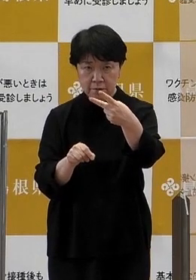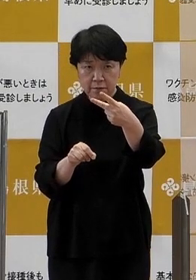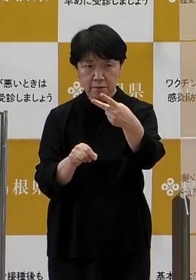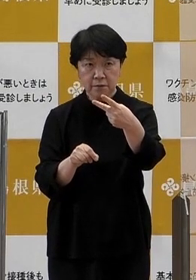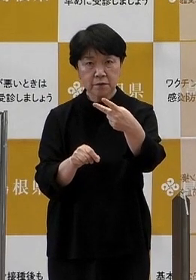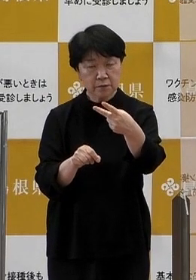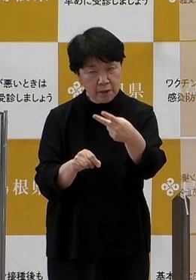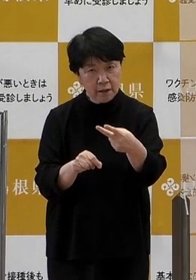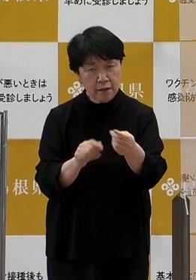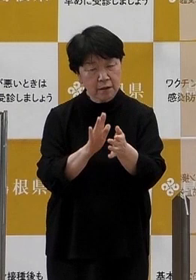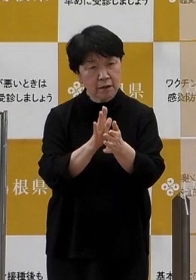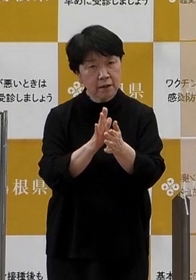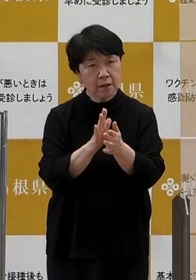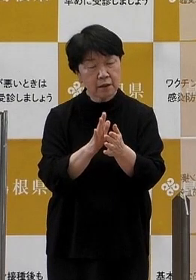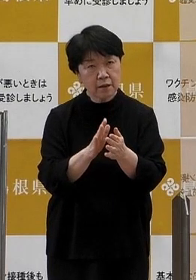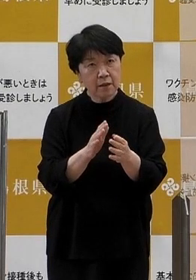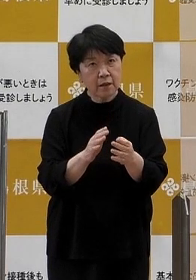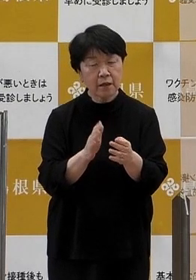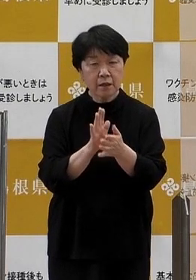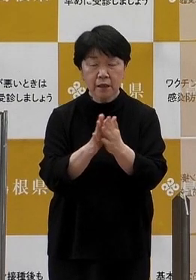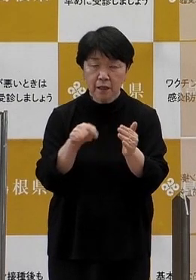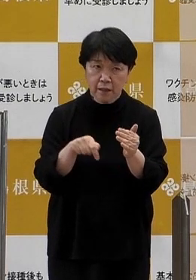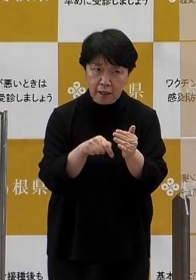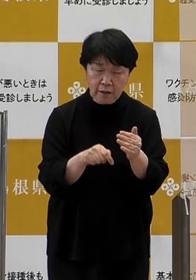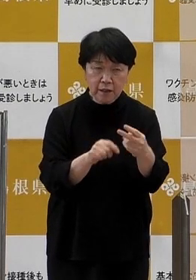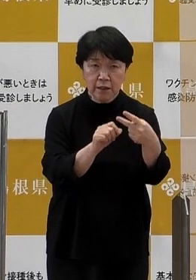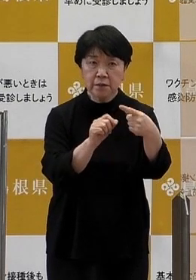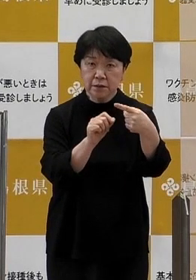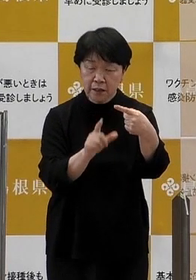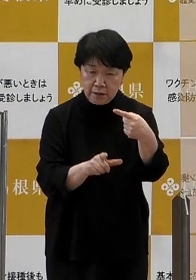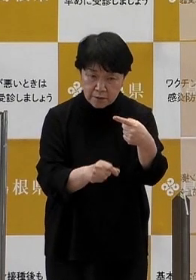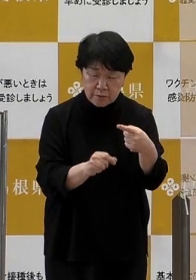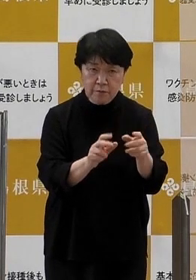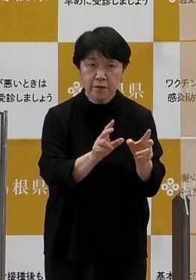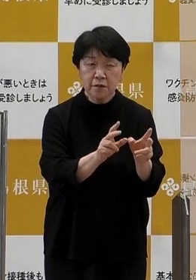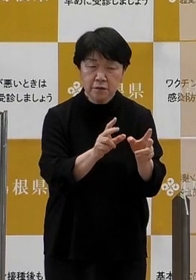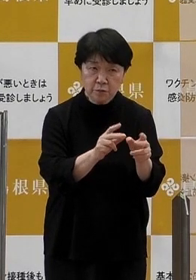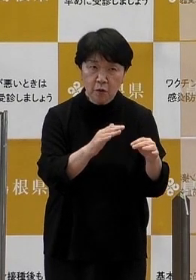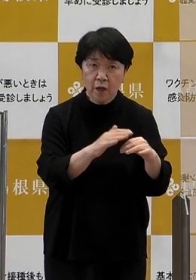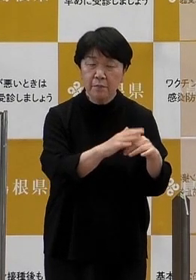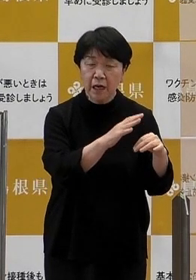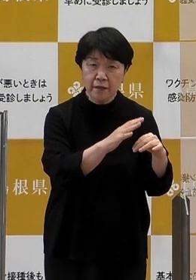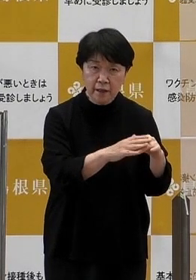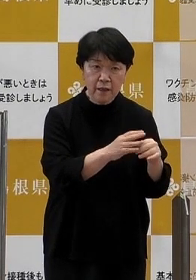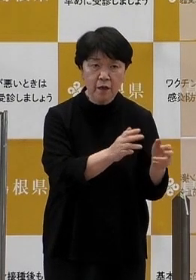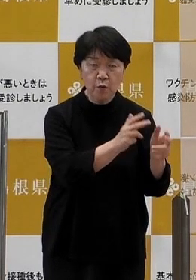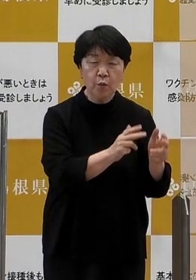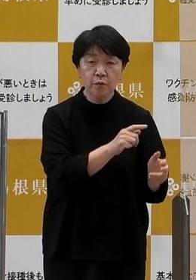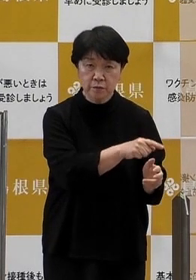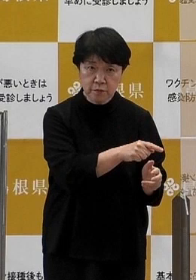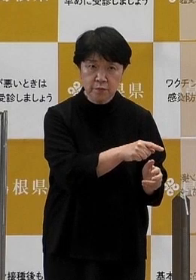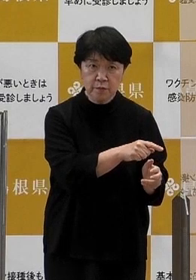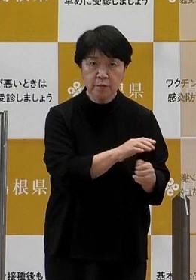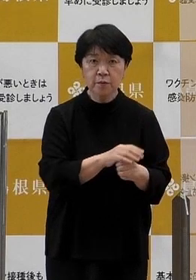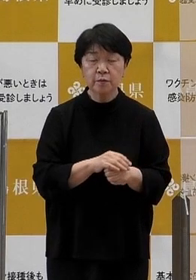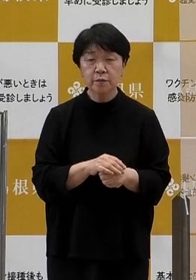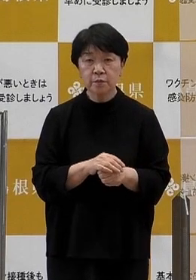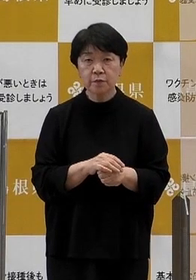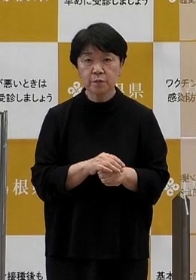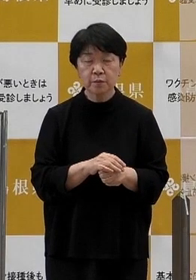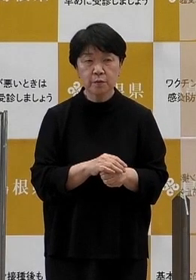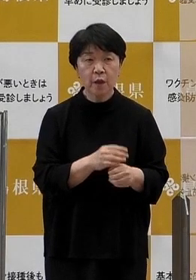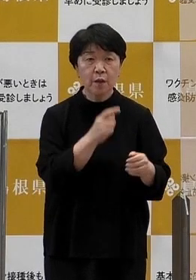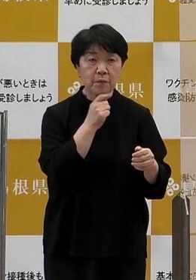そうですね、県下でいうと、1月が出雲、浜田、江津、それから増